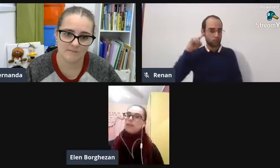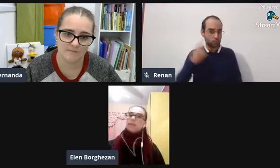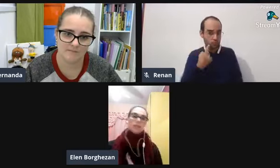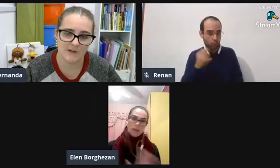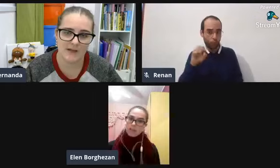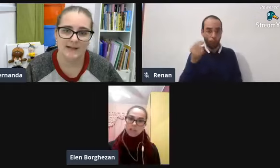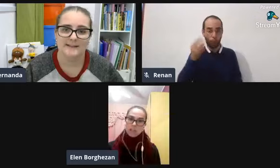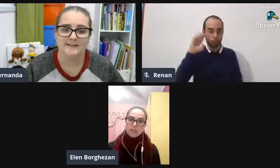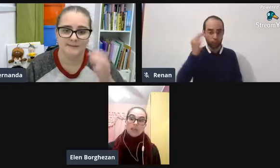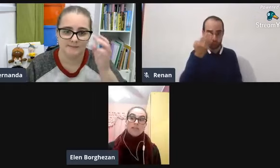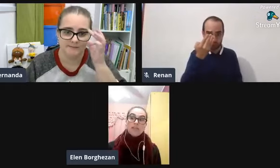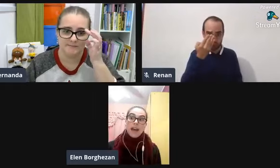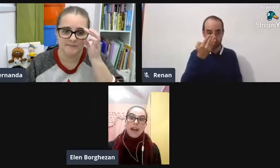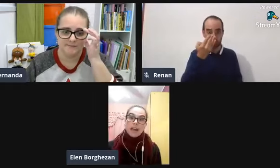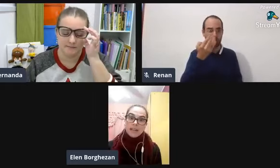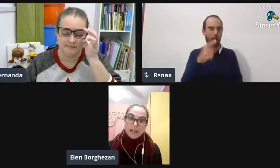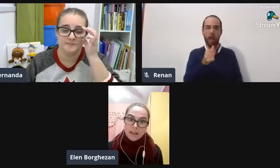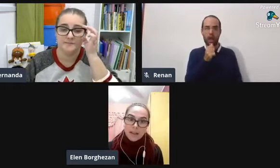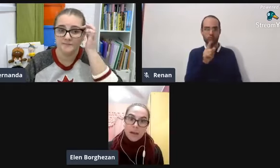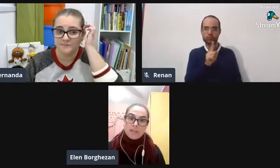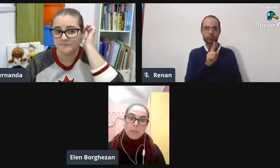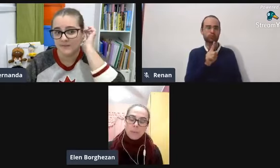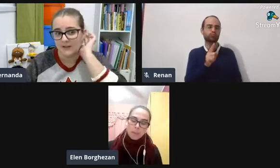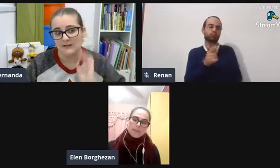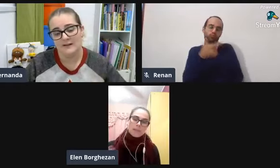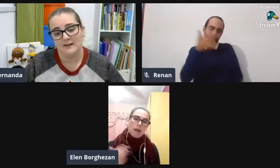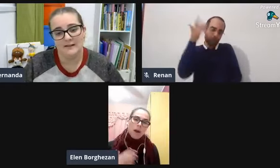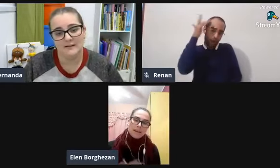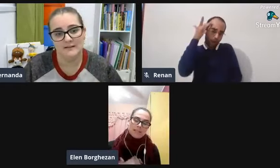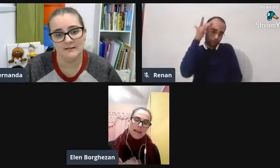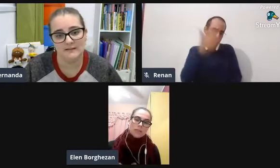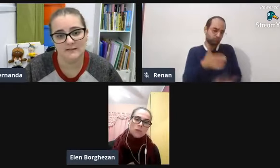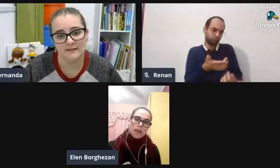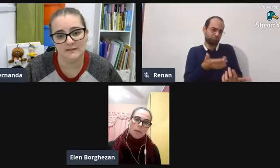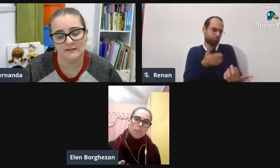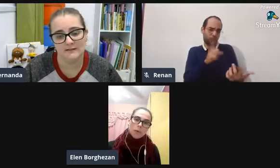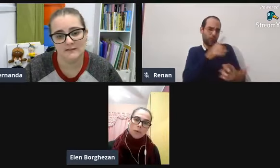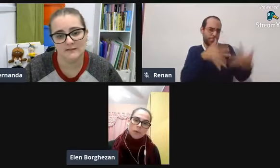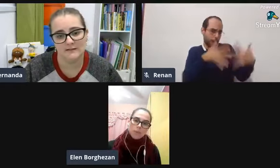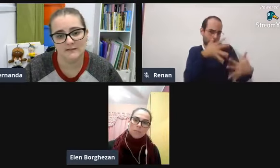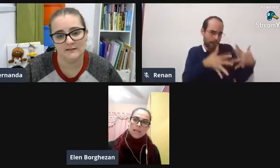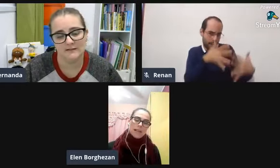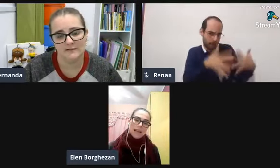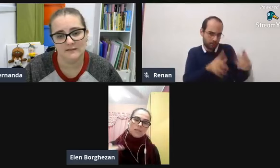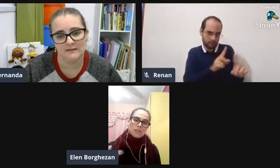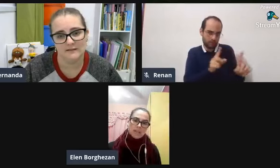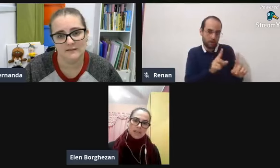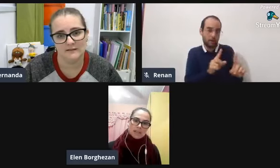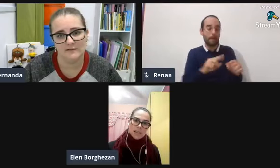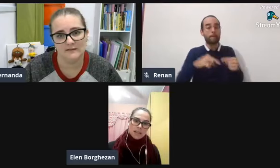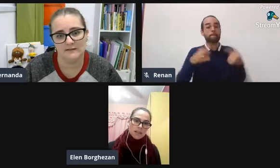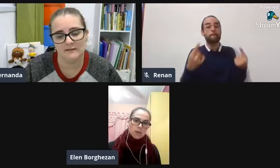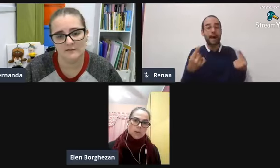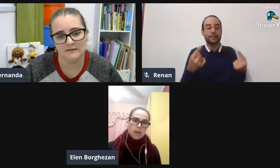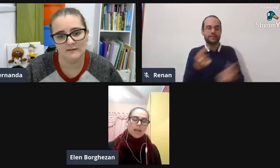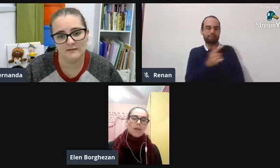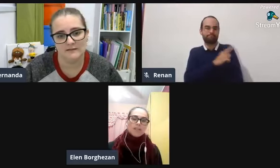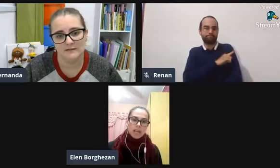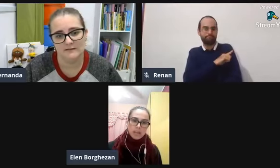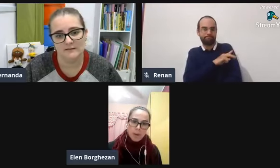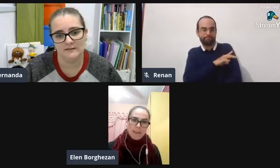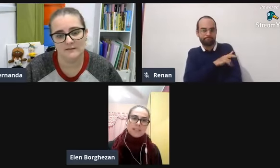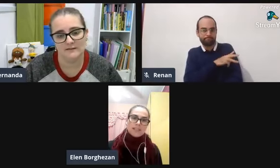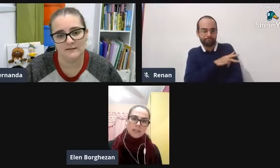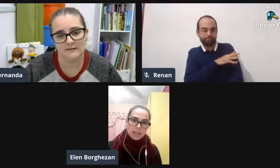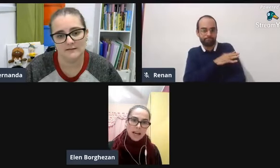surdo-cegueira. Também acho que não interfere, mas eu penso que ao passar do tempo, das séries vão se avançando, eu